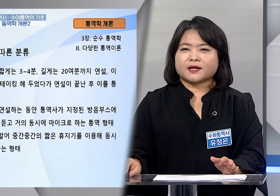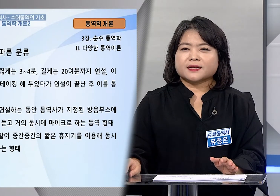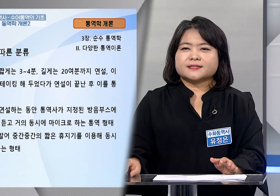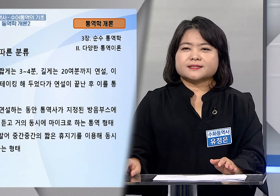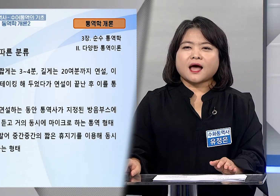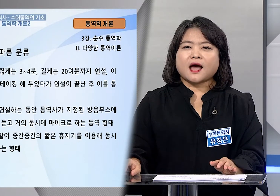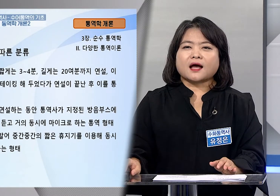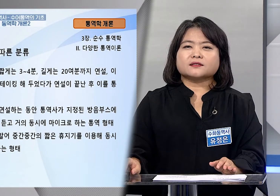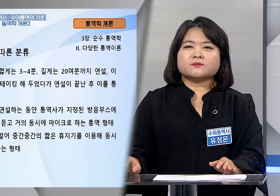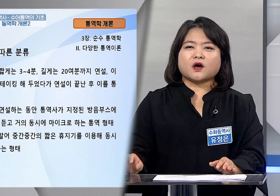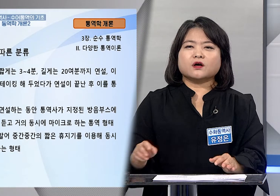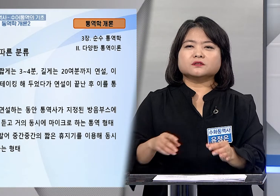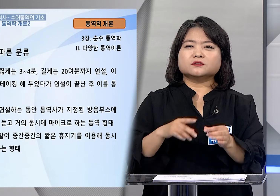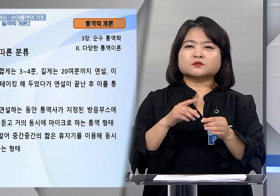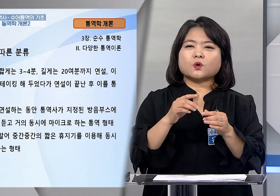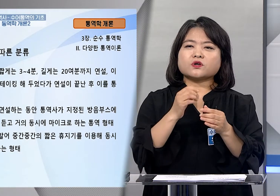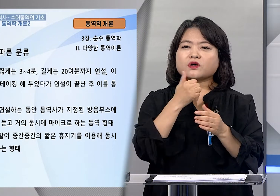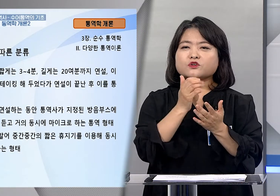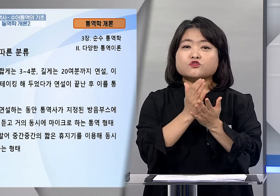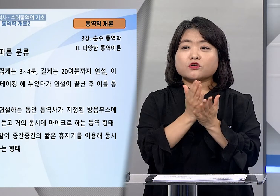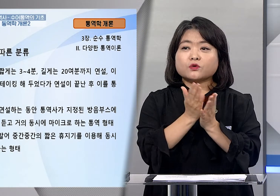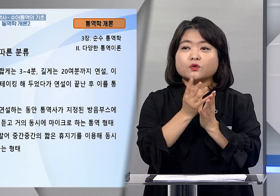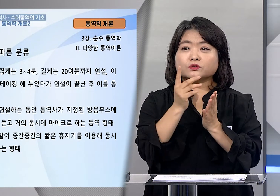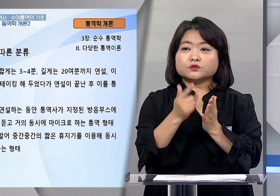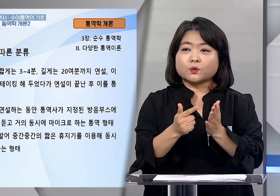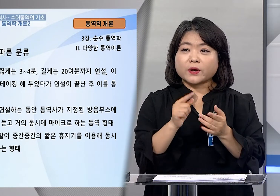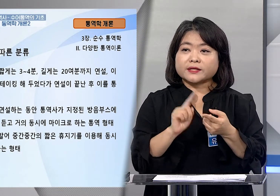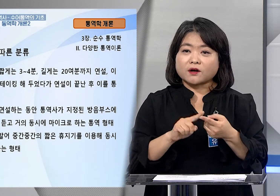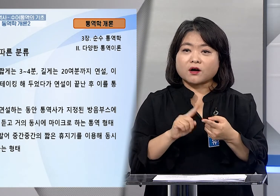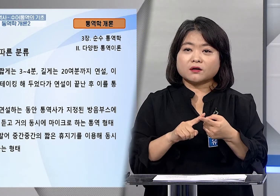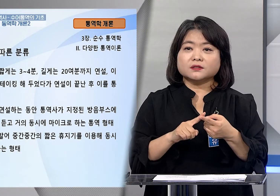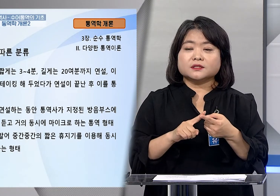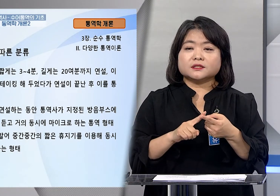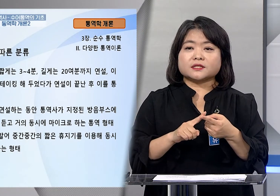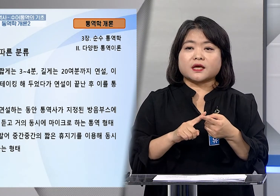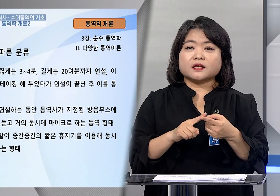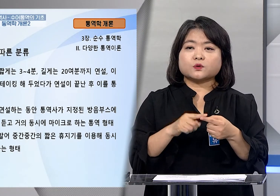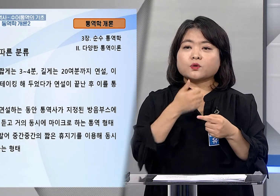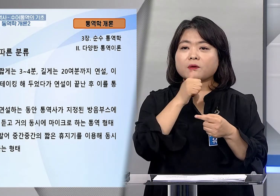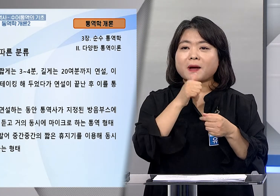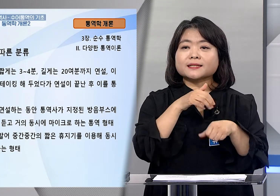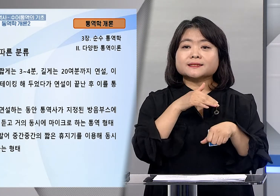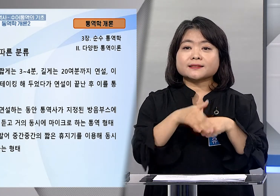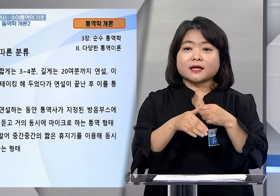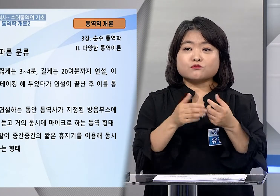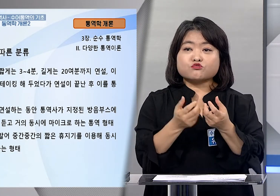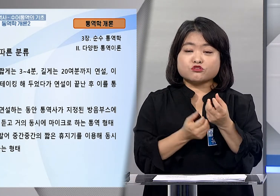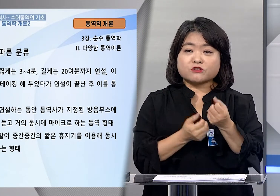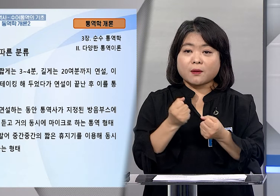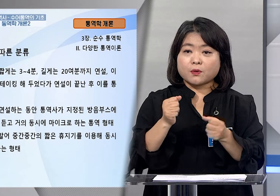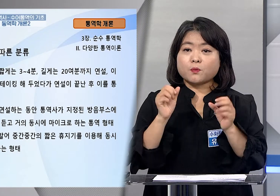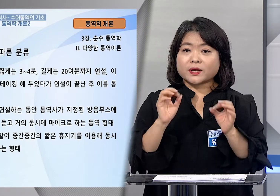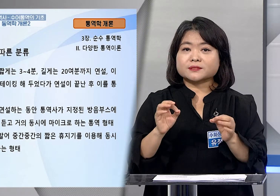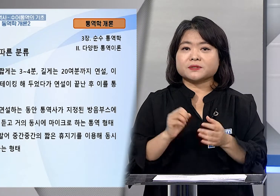자 그러면 통역의 유형론으로 해서 통역 방식에 따른 분류를 한번 보겠습니다.